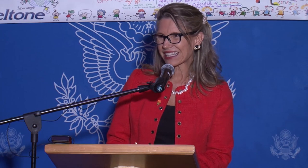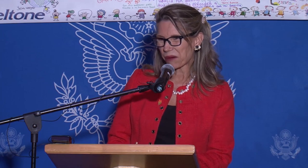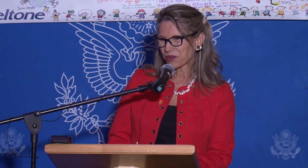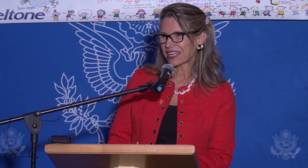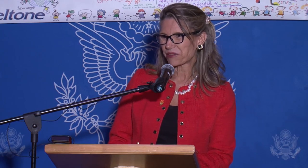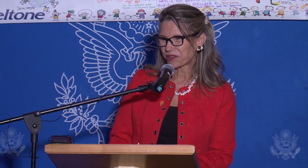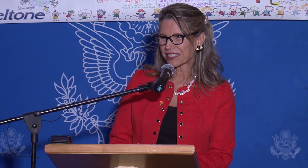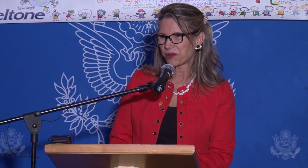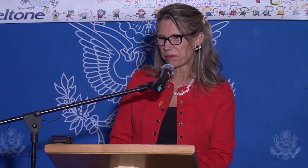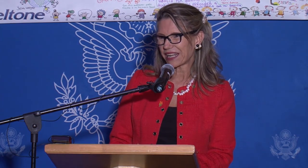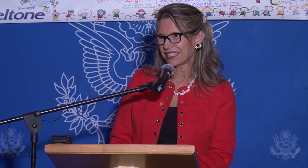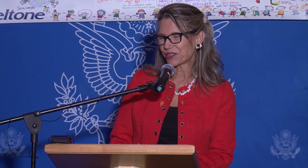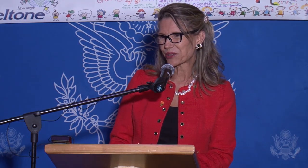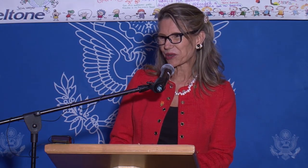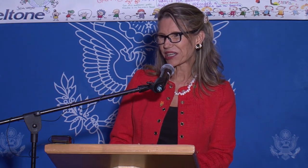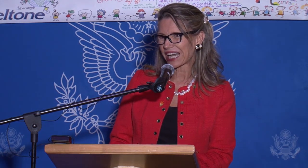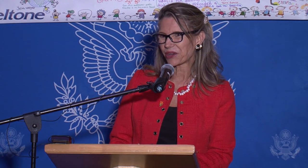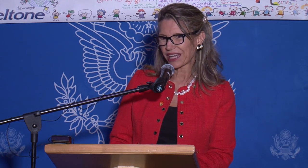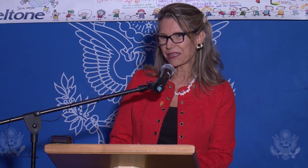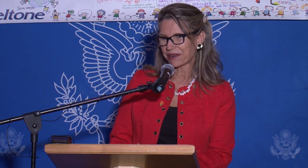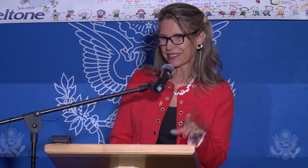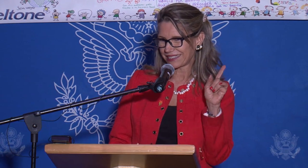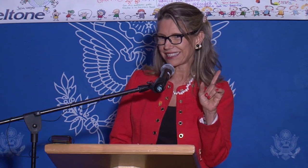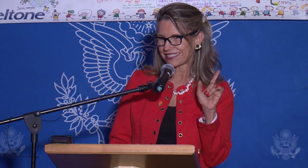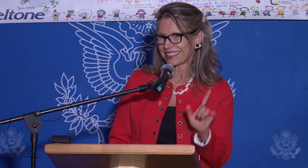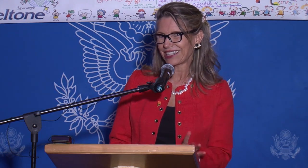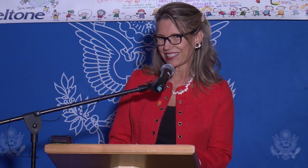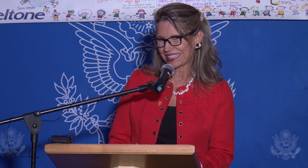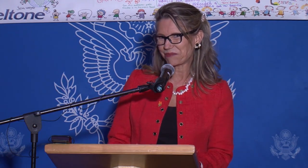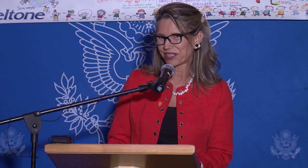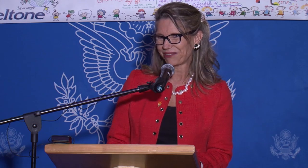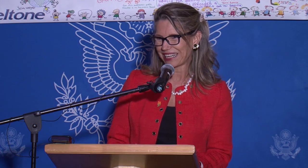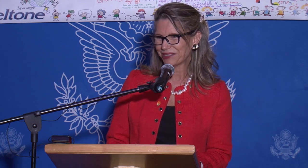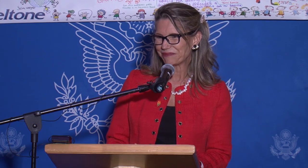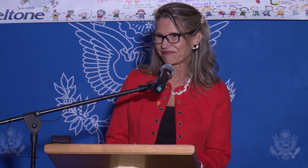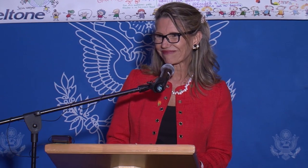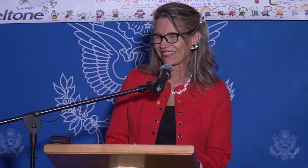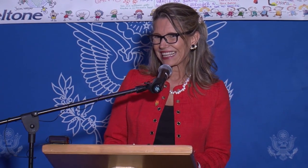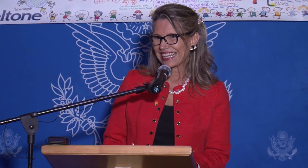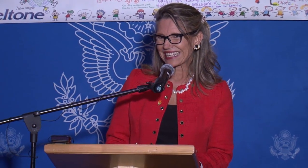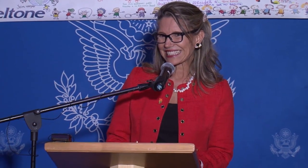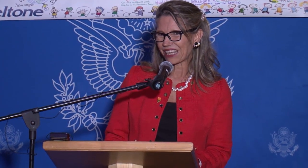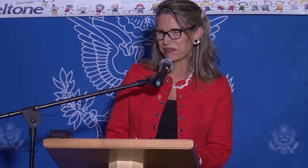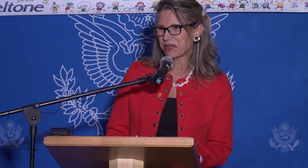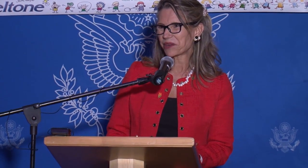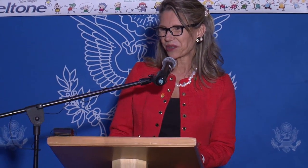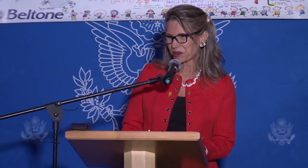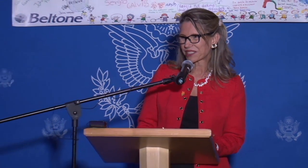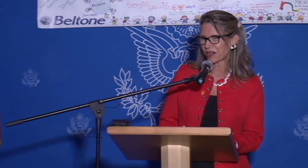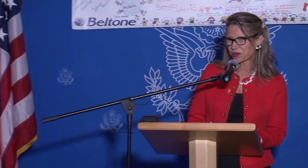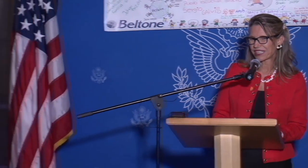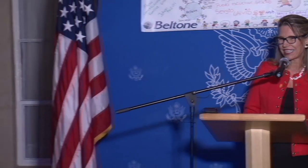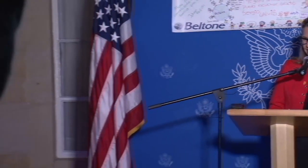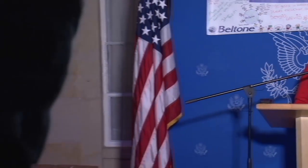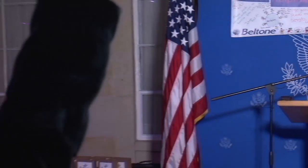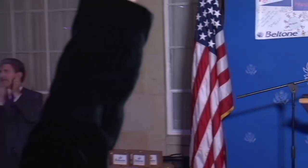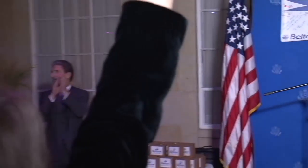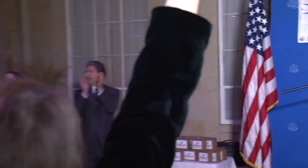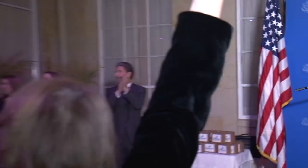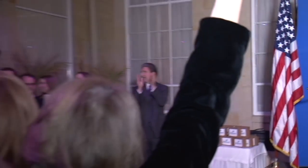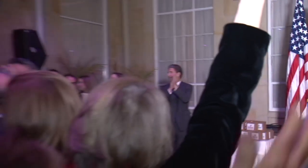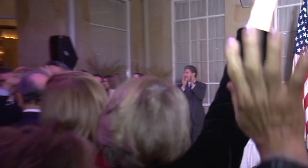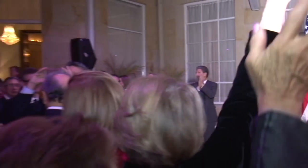que estamos de la Fundación para el Niño Sordo y Calo y aquí presentes, levantemos la mano. Están miembros de nuestra junta